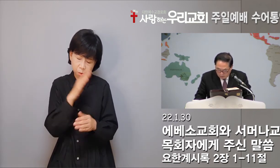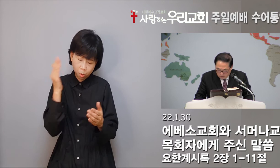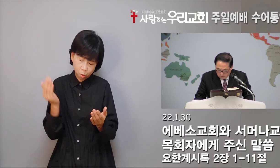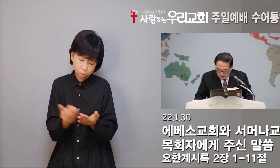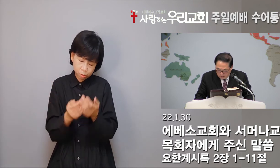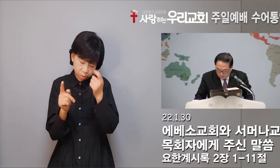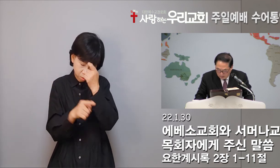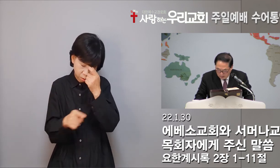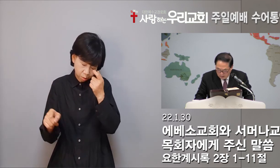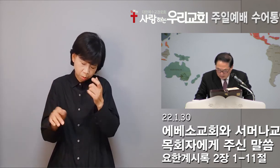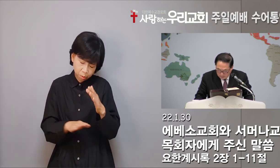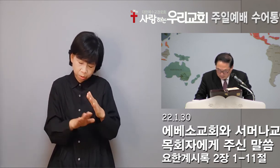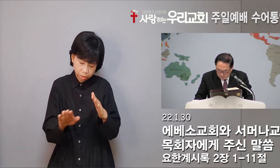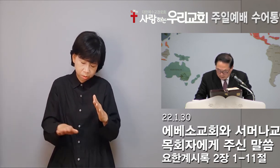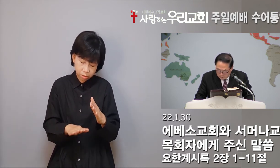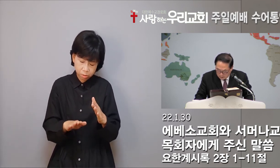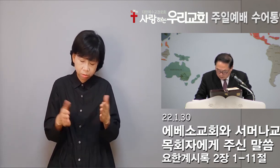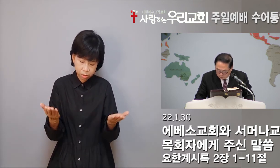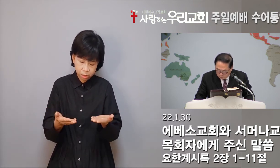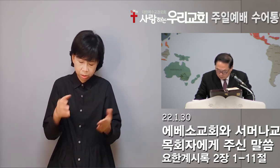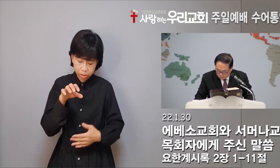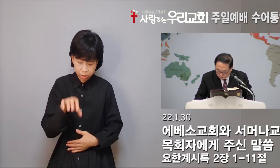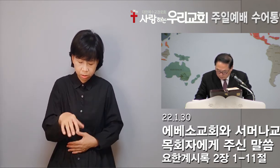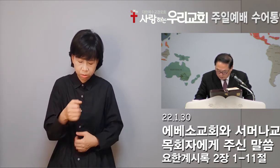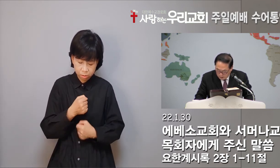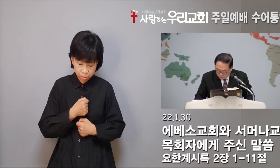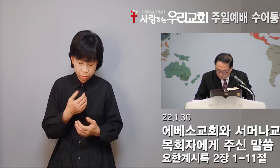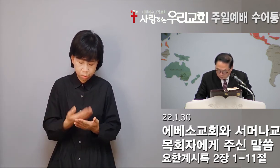모든 성도님 가정과 직장을 지켜